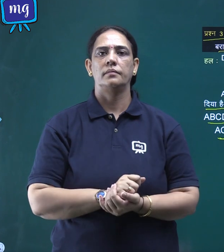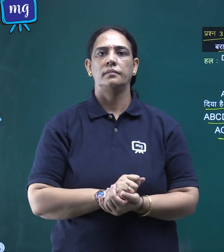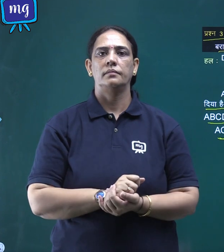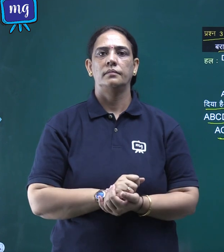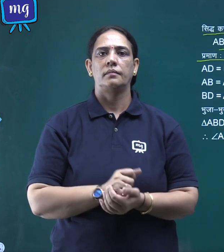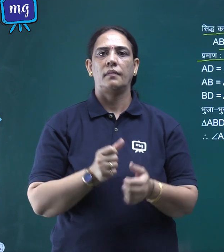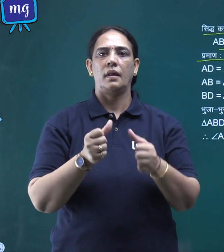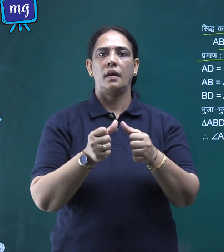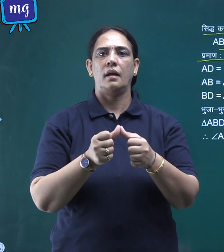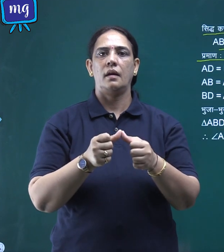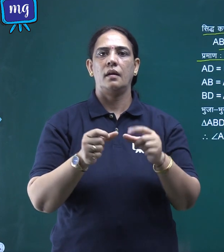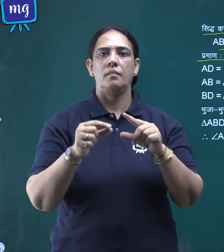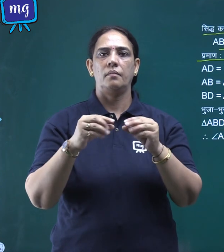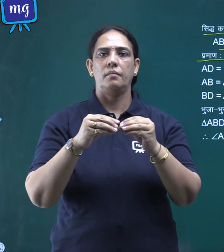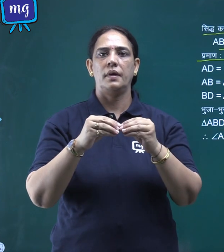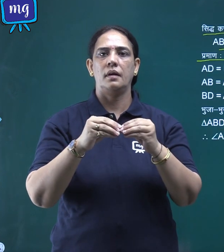ए बी सी